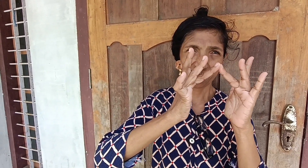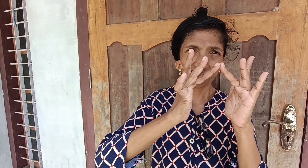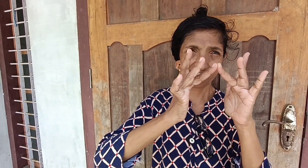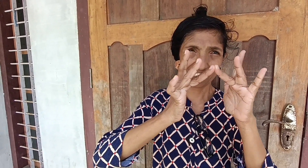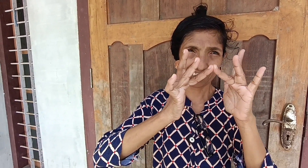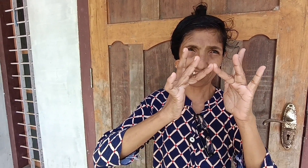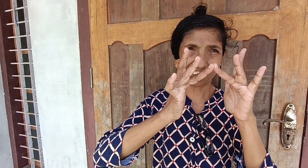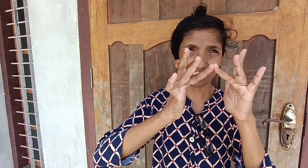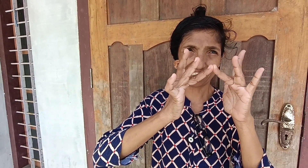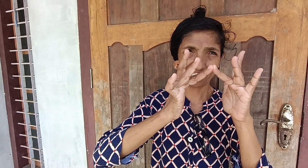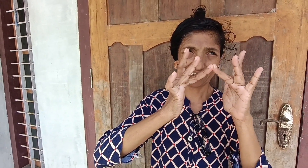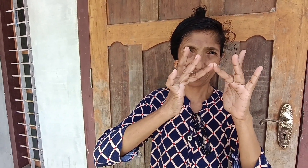നമ്മുടെ ആ